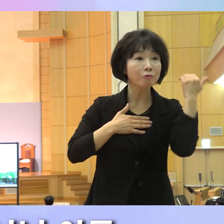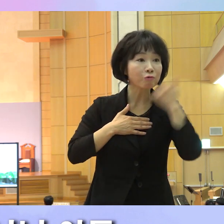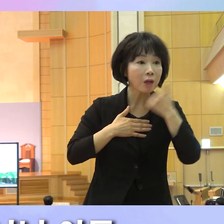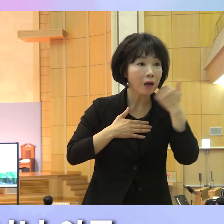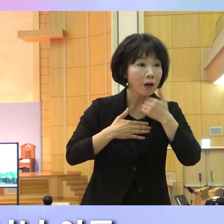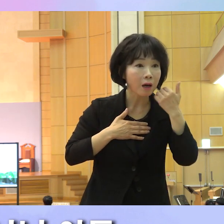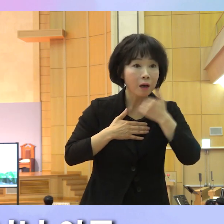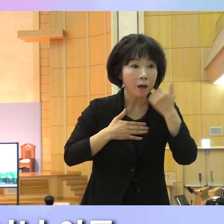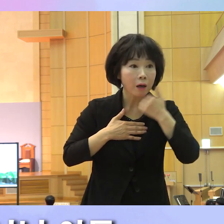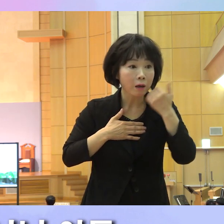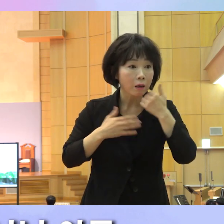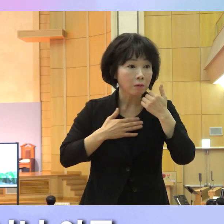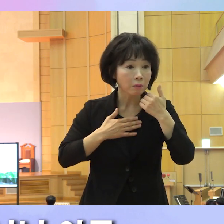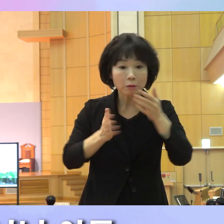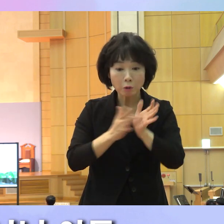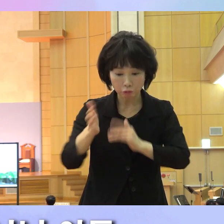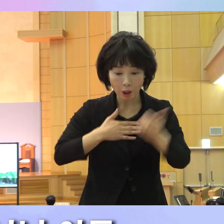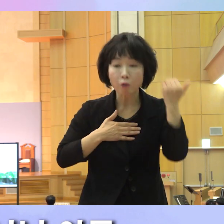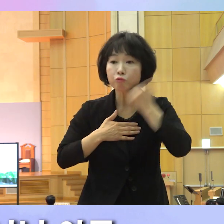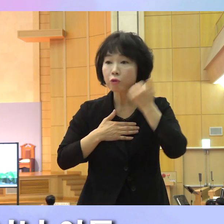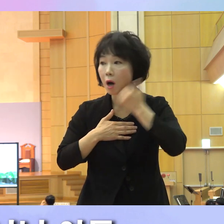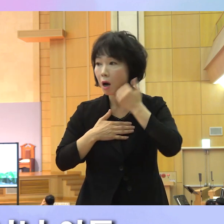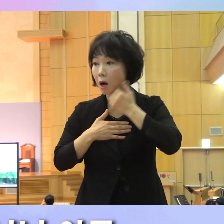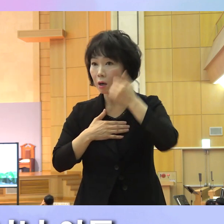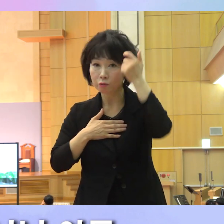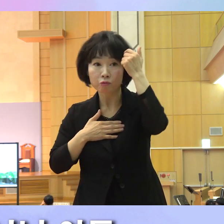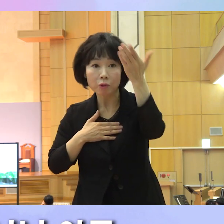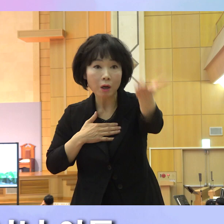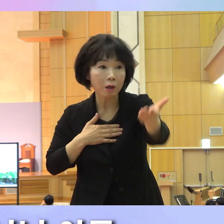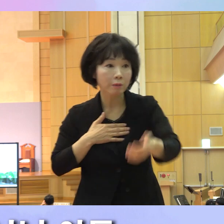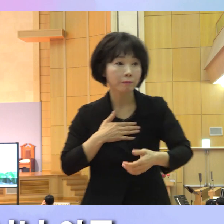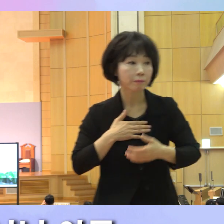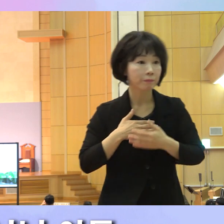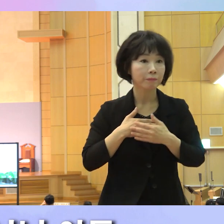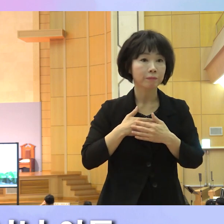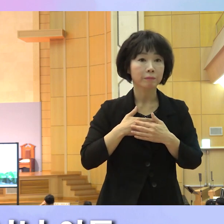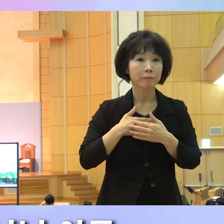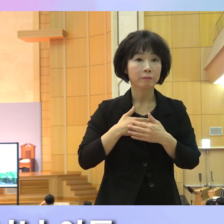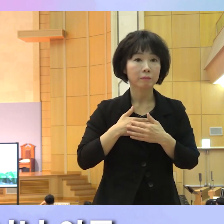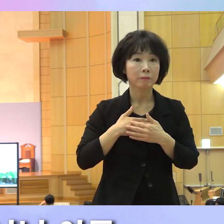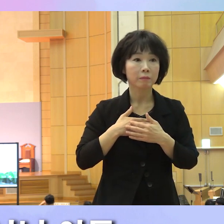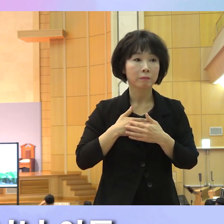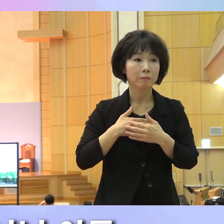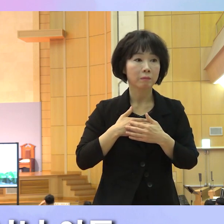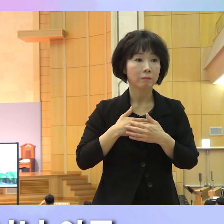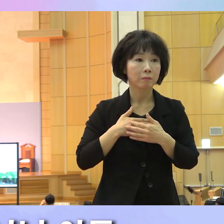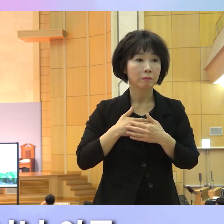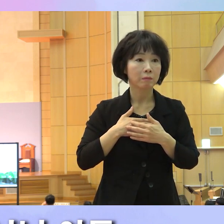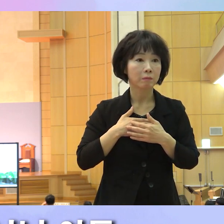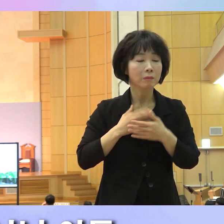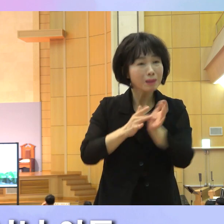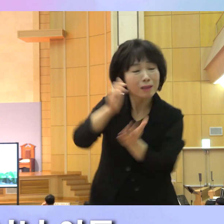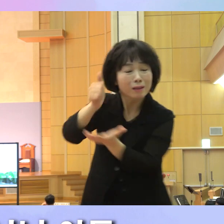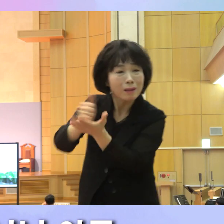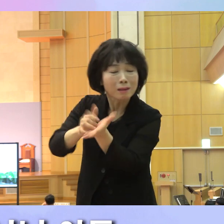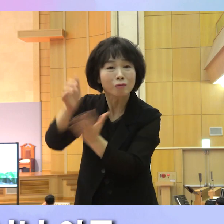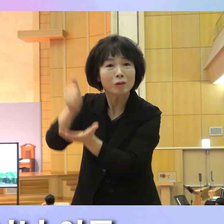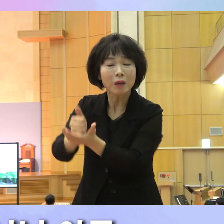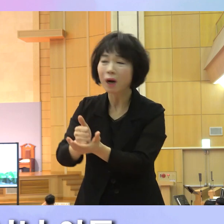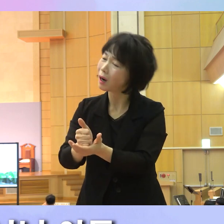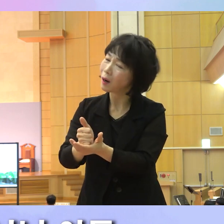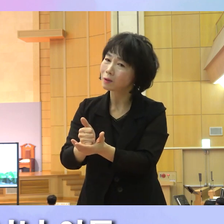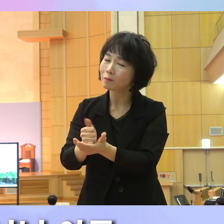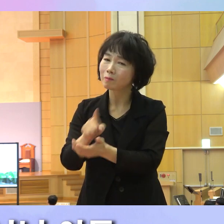말씀 많이 들었죠. 예수님이 말씀하기를 많은 사람들에게도